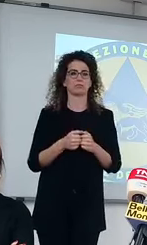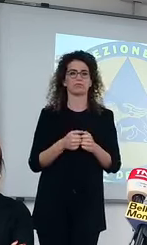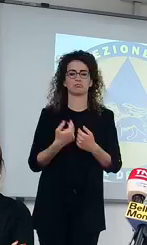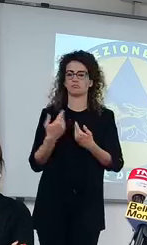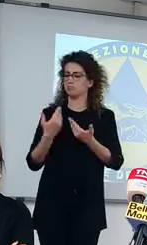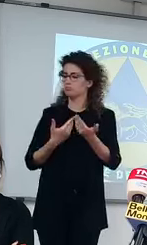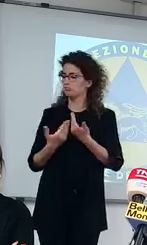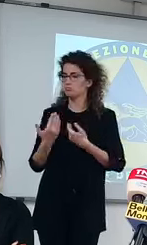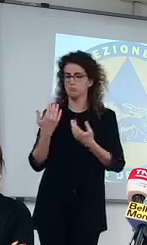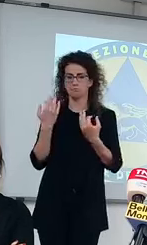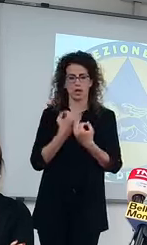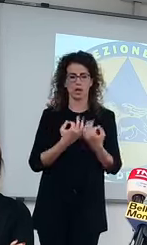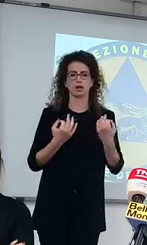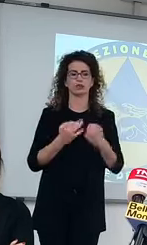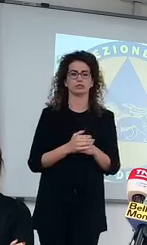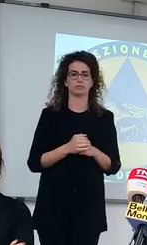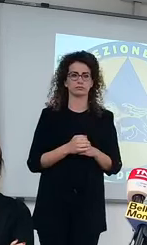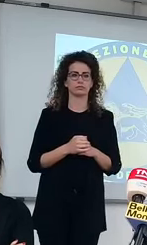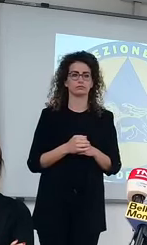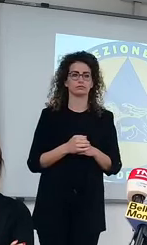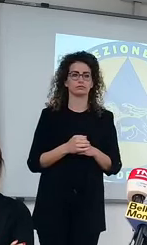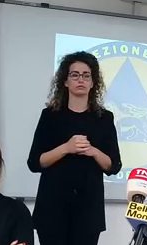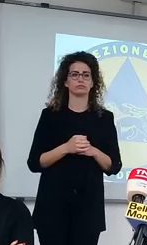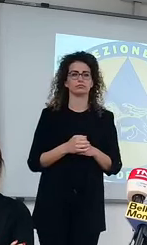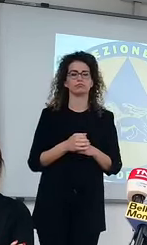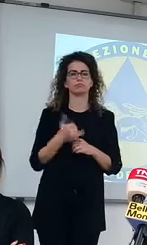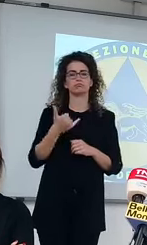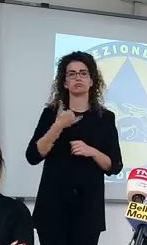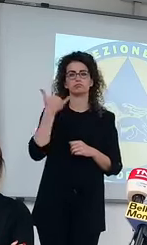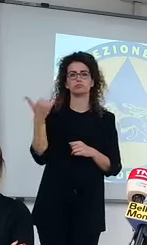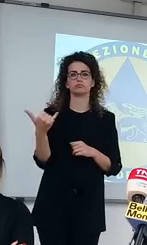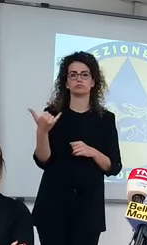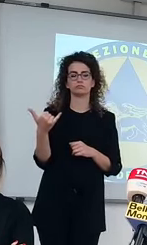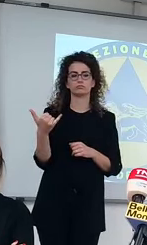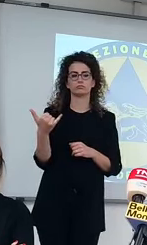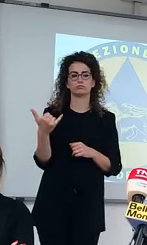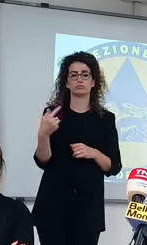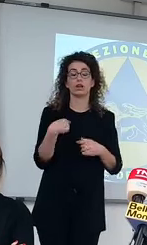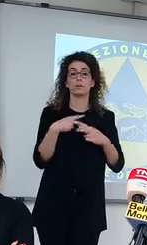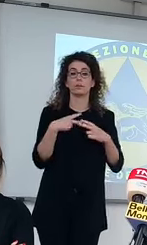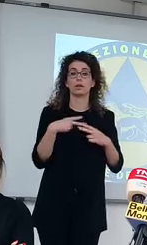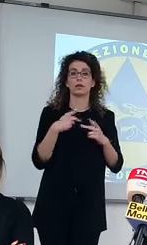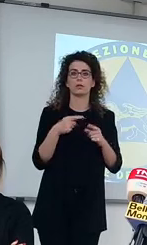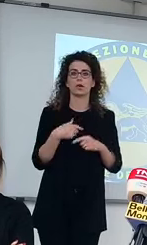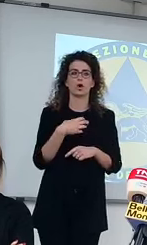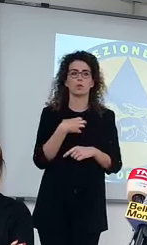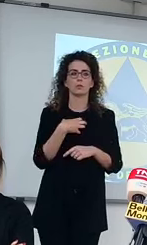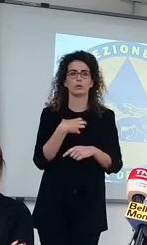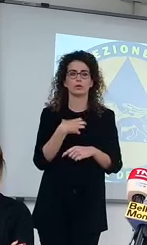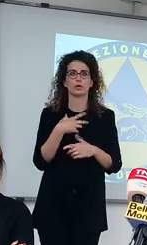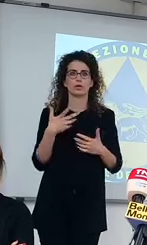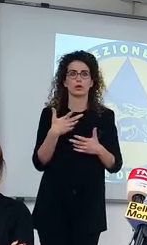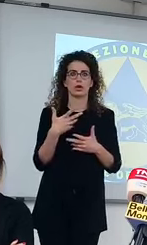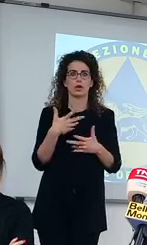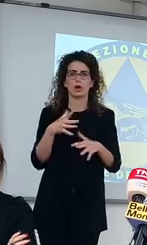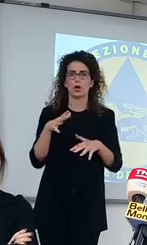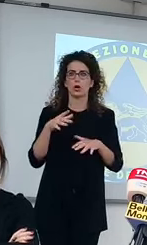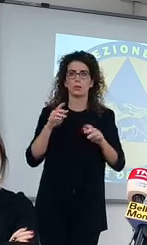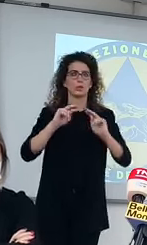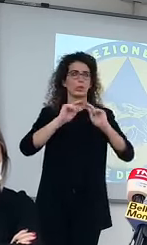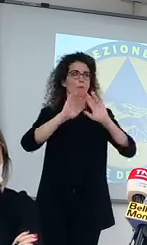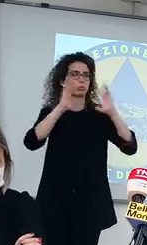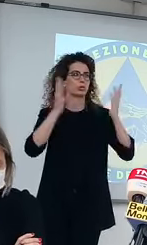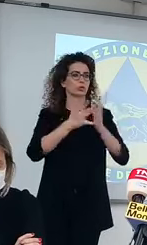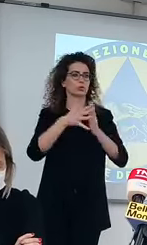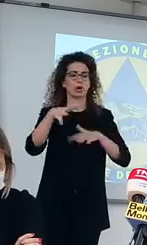ottimo rapporto, ci siamo sentiti, io spero che il commissario trovi un po' di fornitura a livello